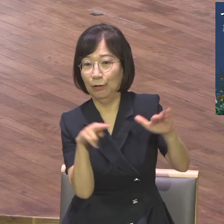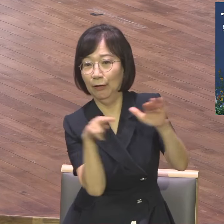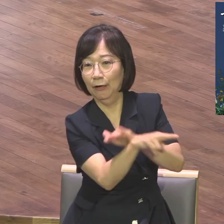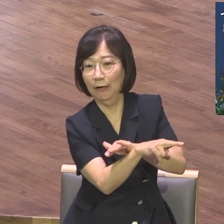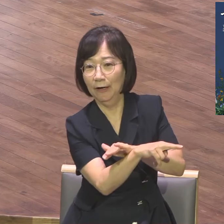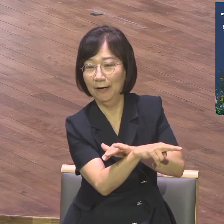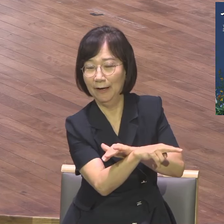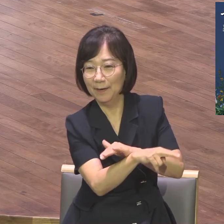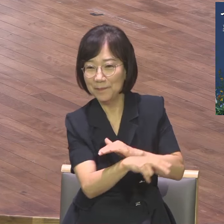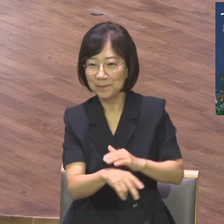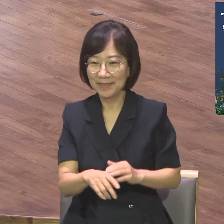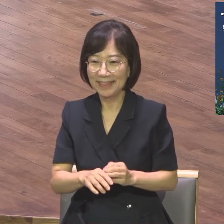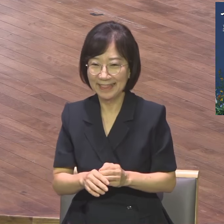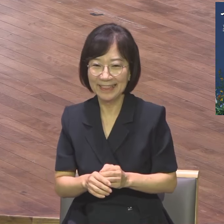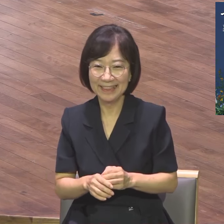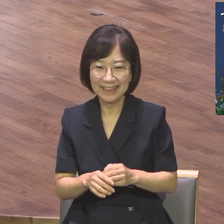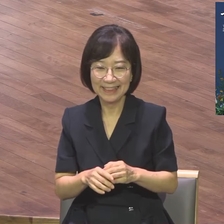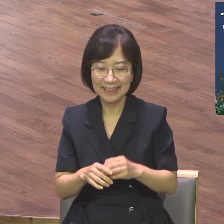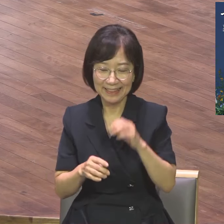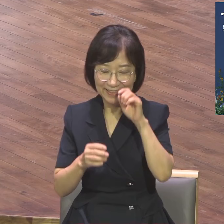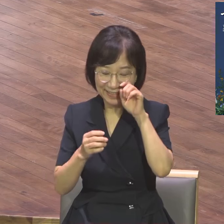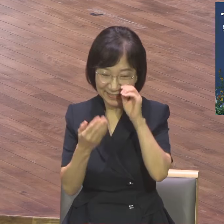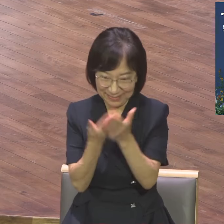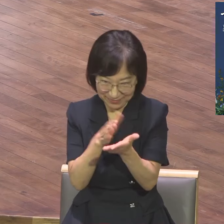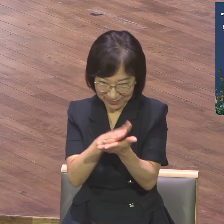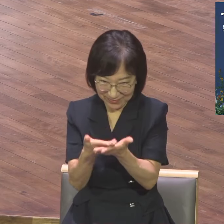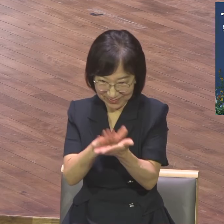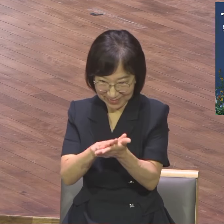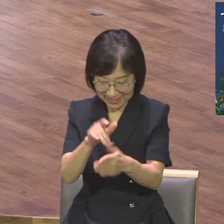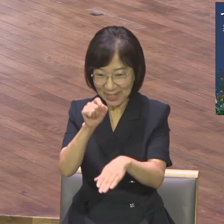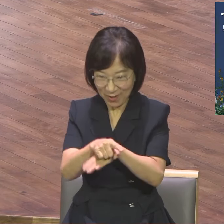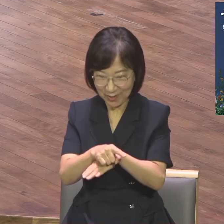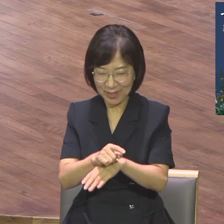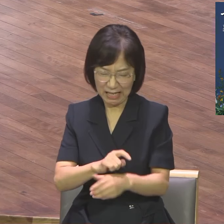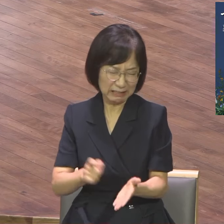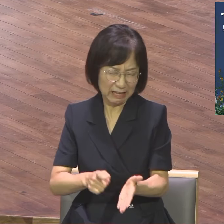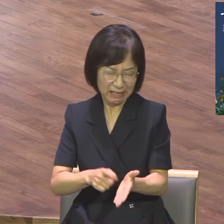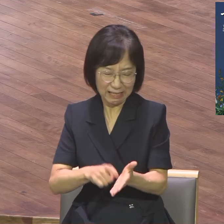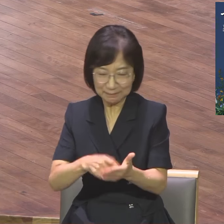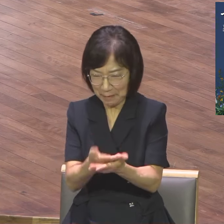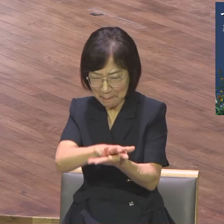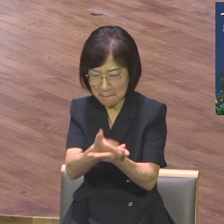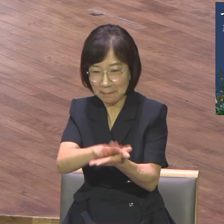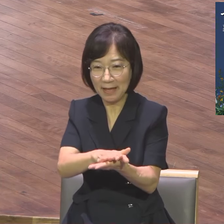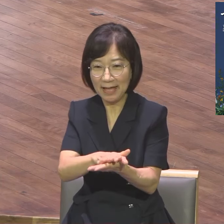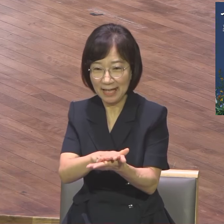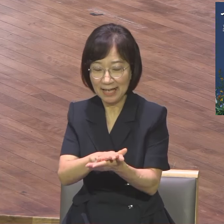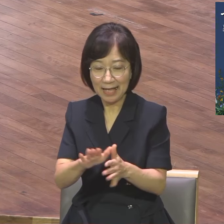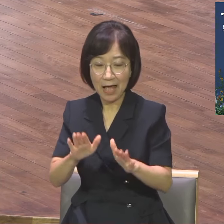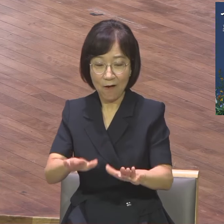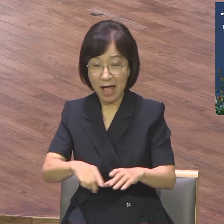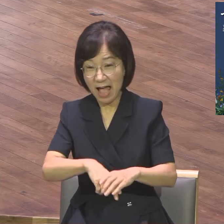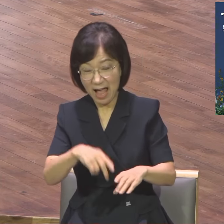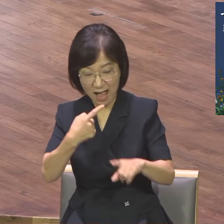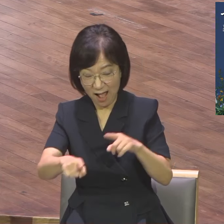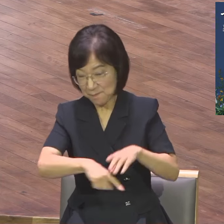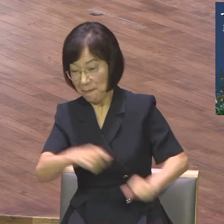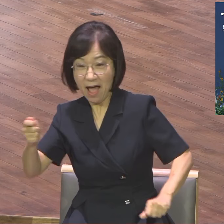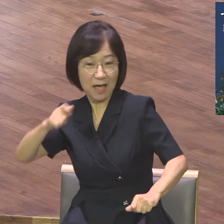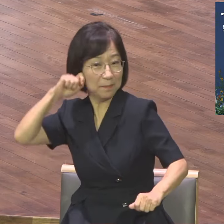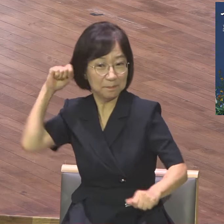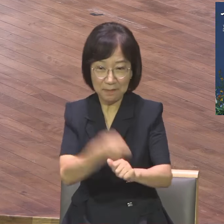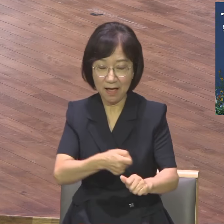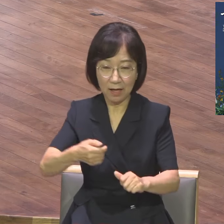막 한여름 날씨지 막 비 왔다 햇빛 났다 막. 그리고 보면 66절 이후에